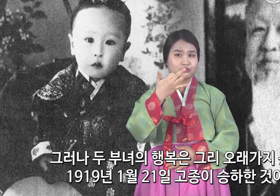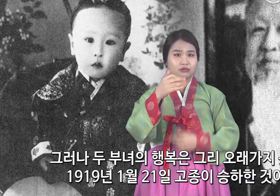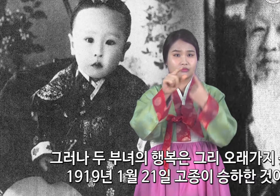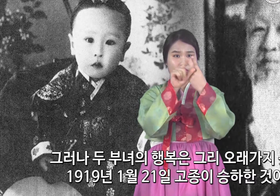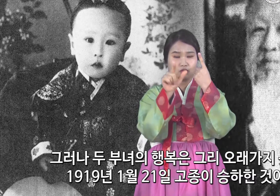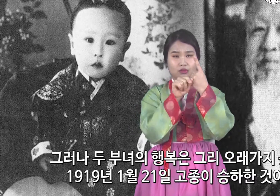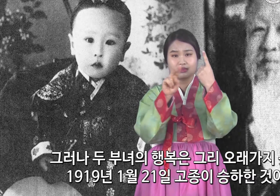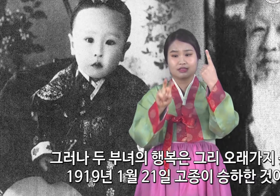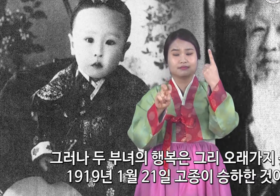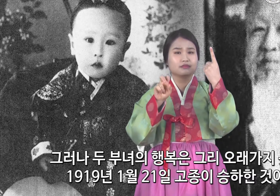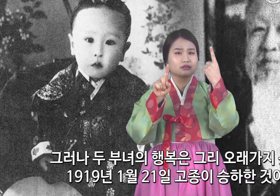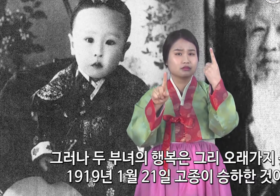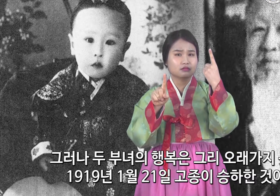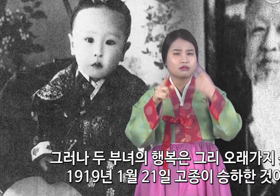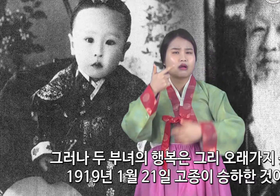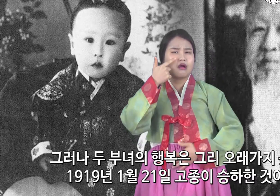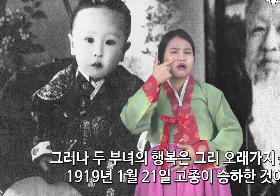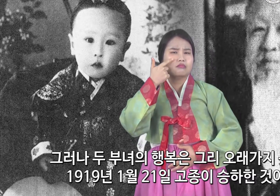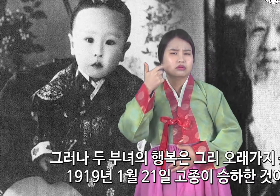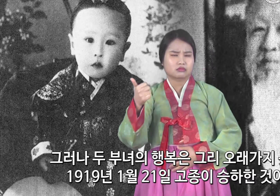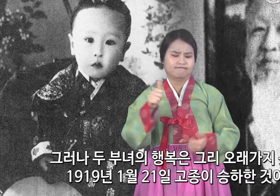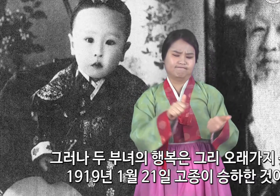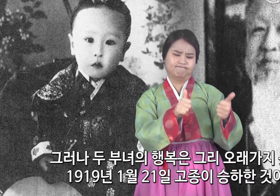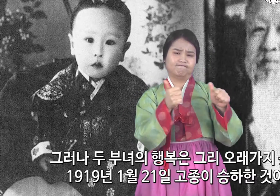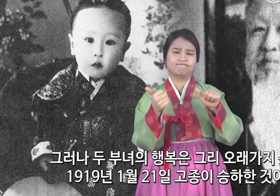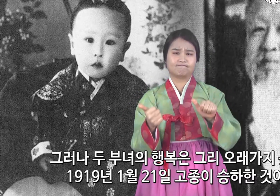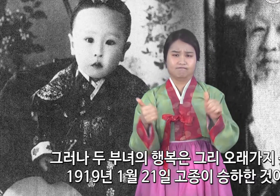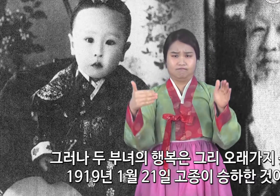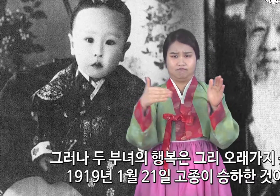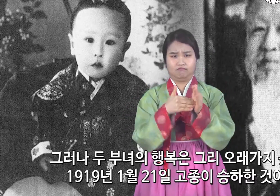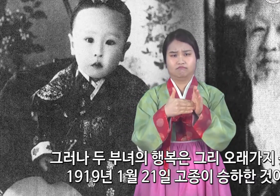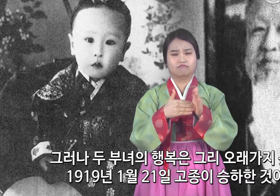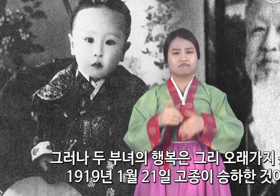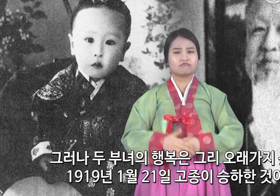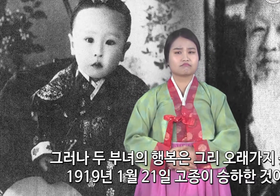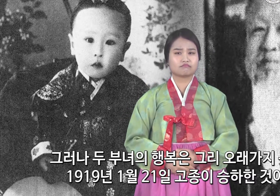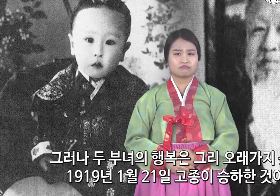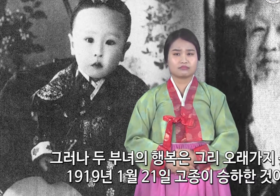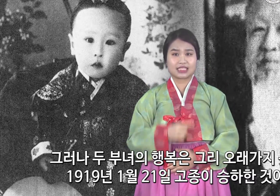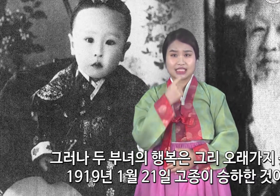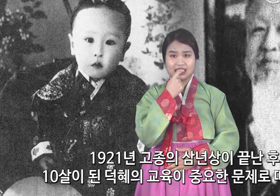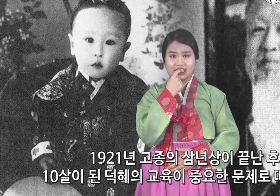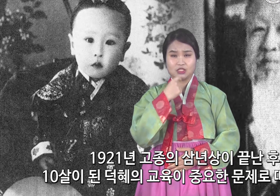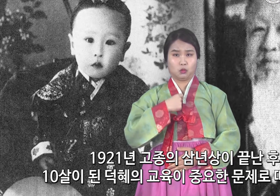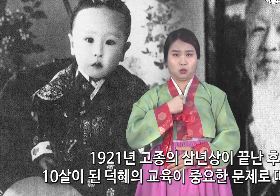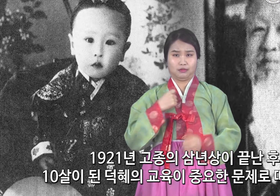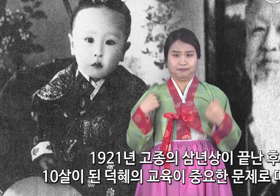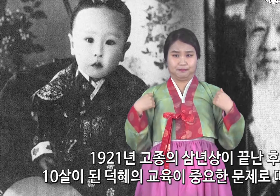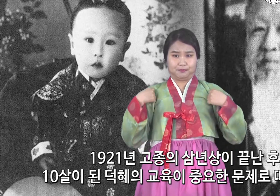1919년 1월 21일 고종이 승하한 것이다.